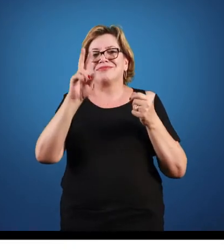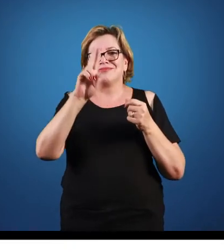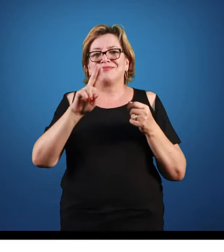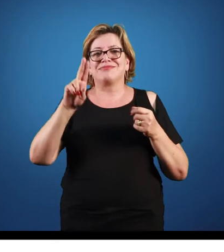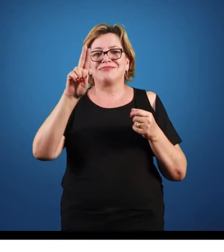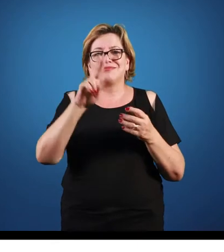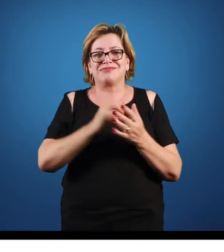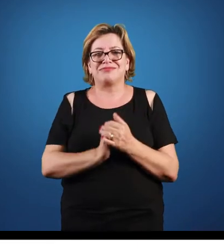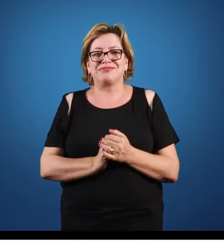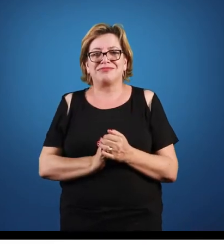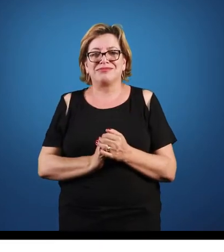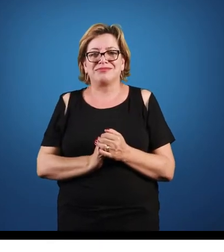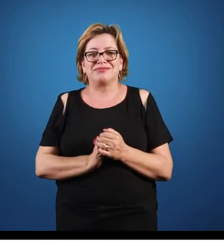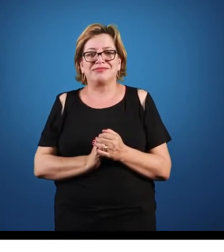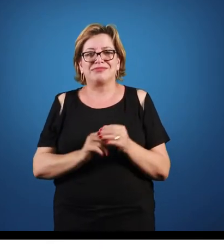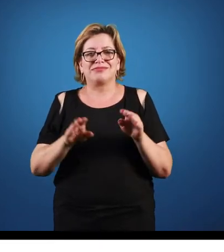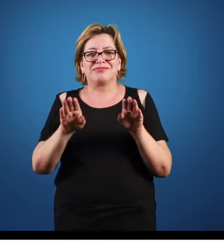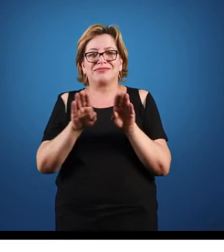história